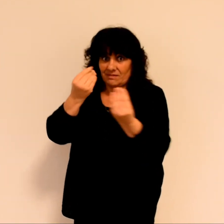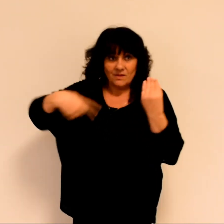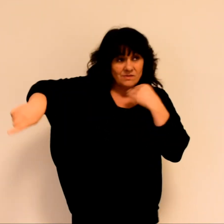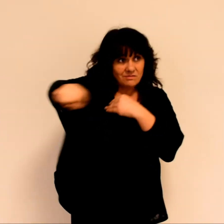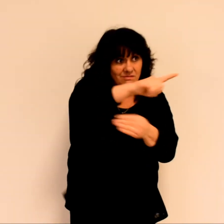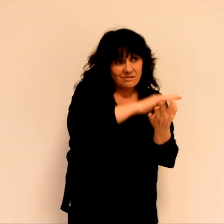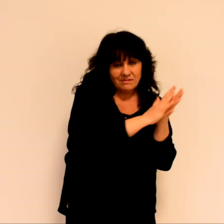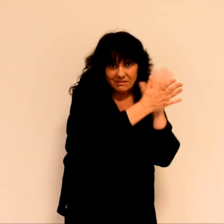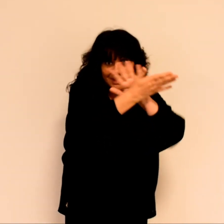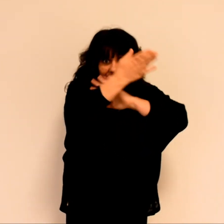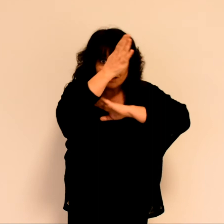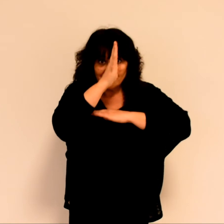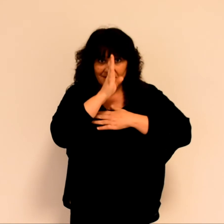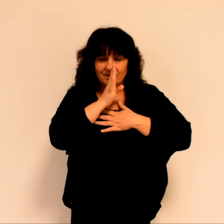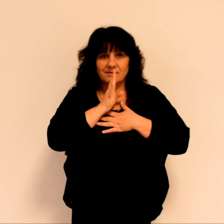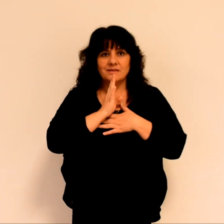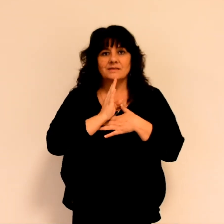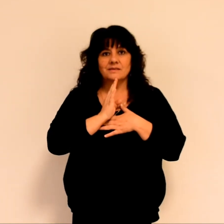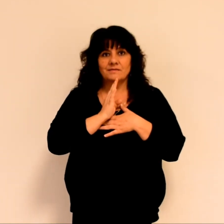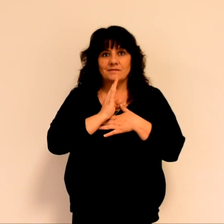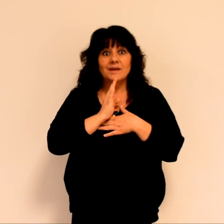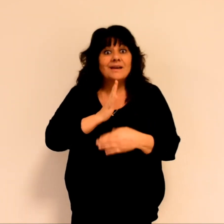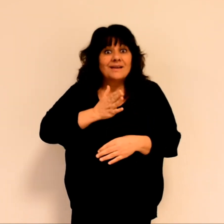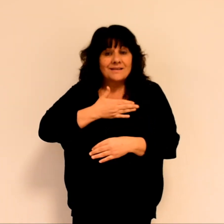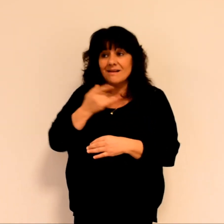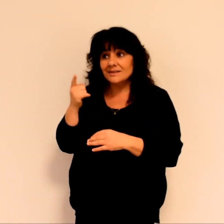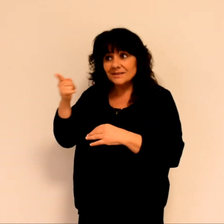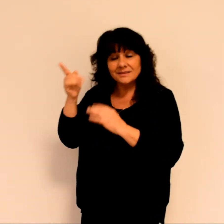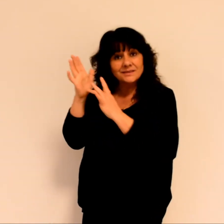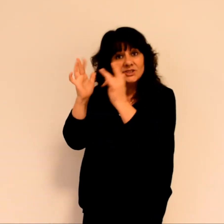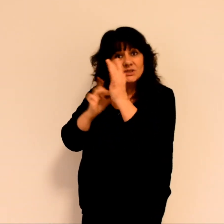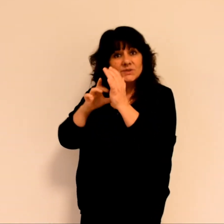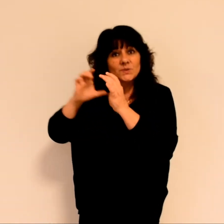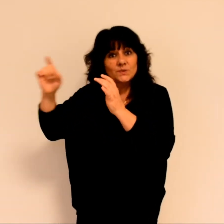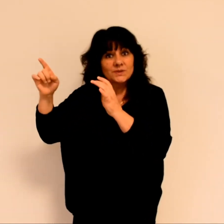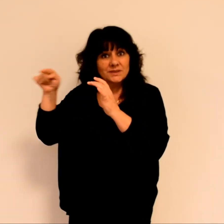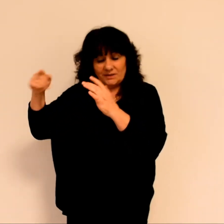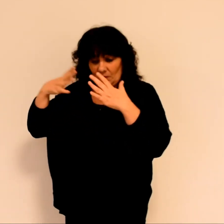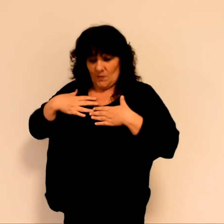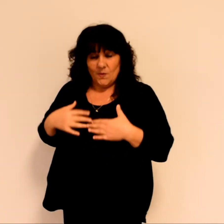Jésus-Christ a faite de son corps une fois pour toutes.